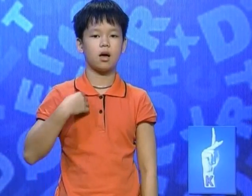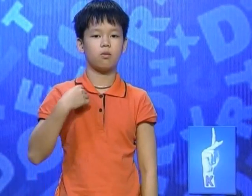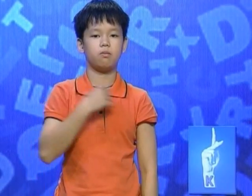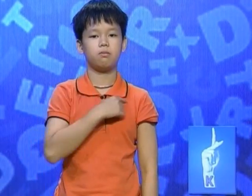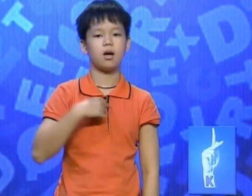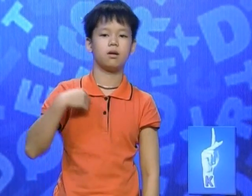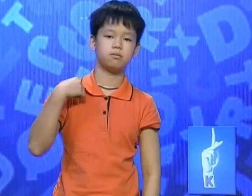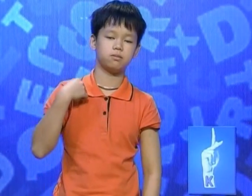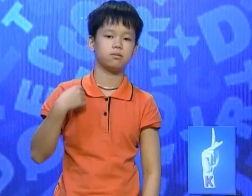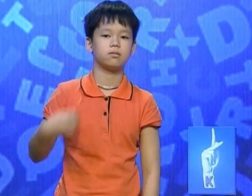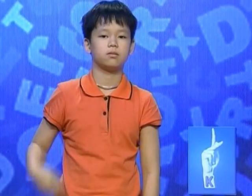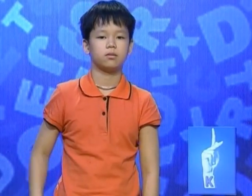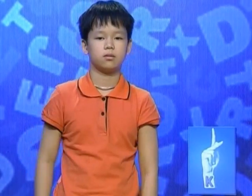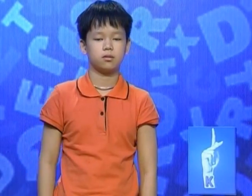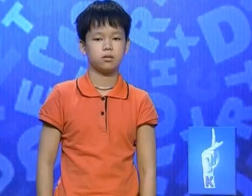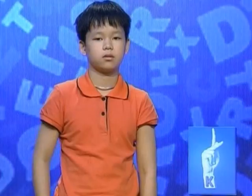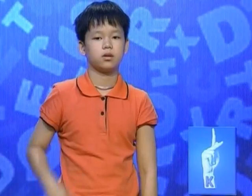Chúng ta cùng ôn lại ký hiệu áo phông với bạn nhé.